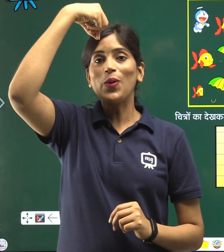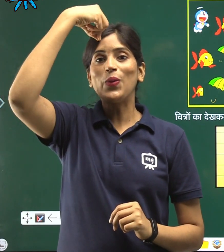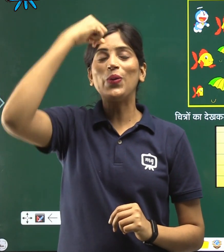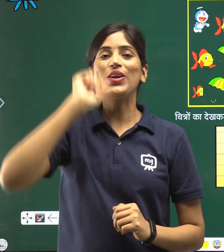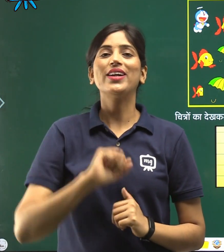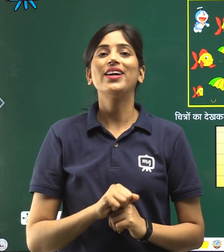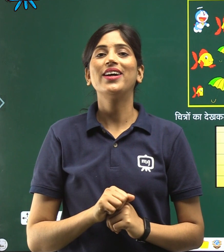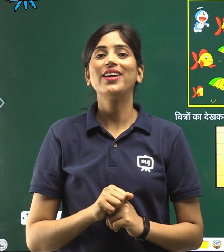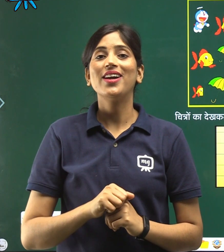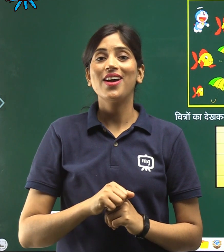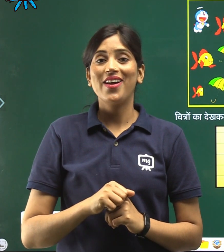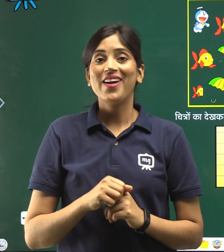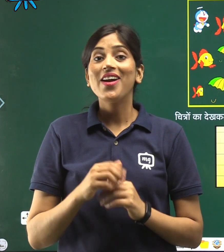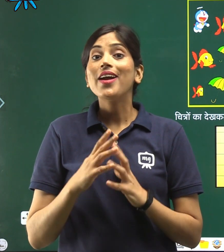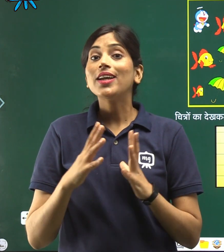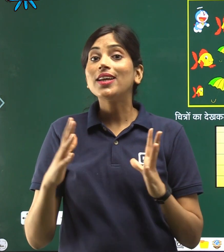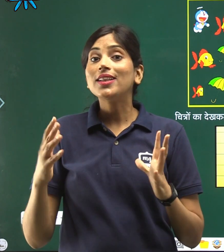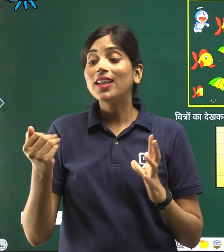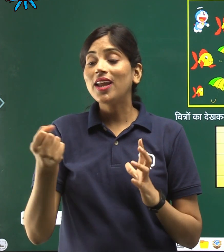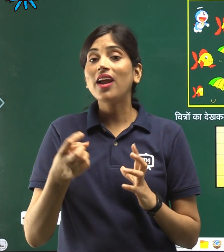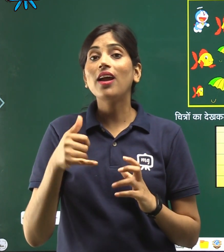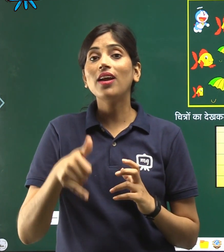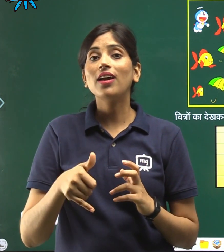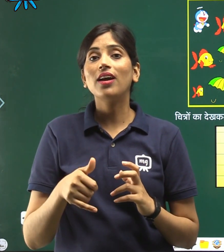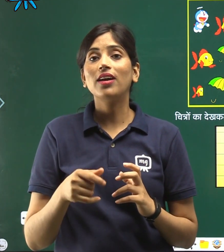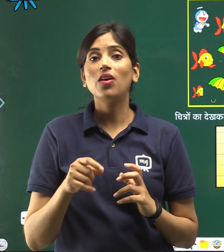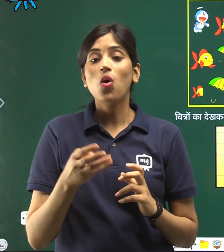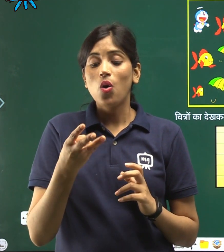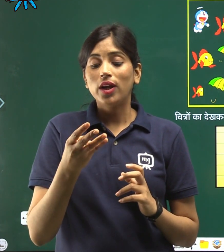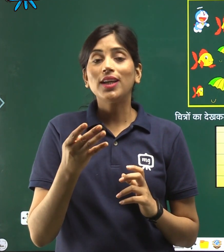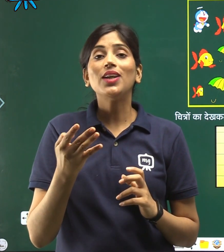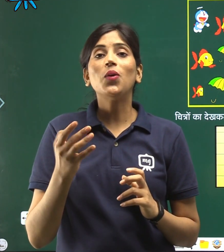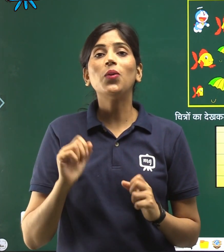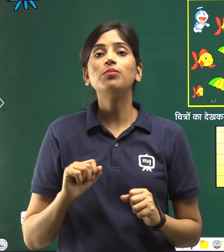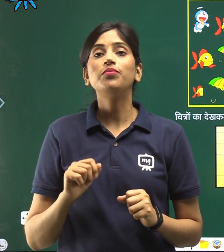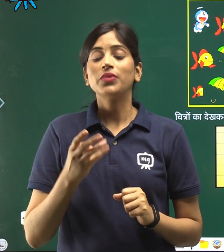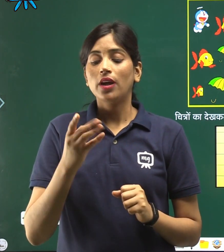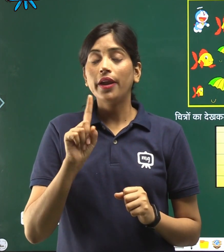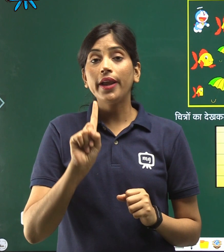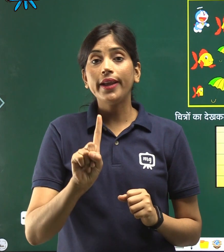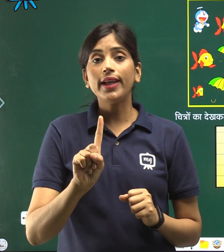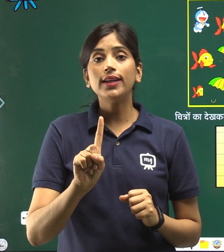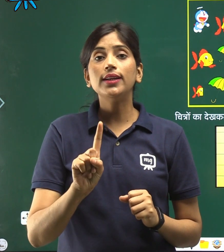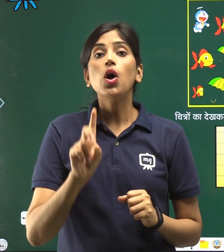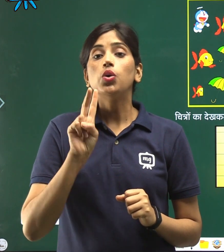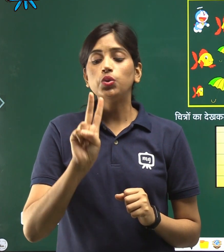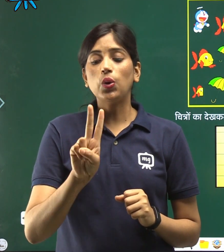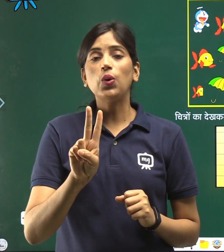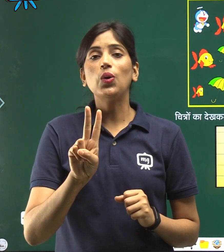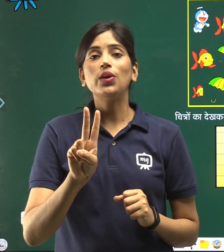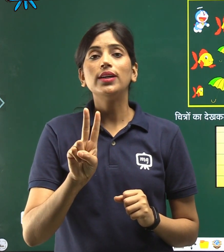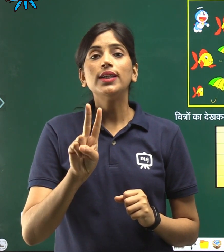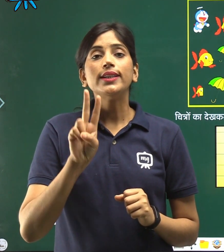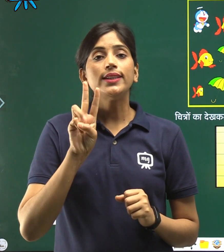अंगूर का गुच्छा कितने हैं? गिनो। 1,